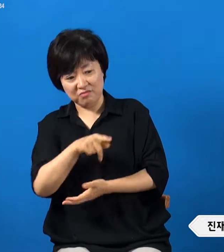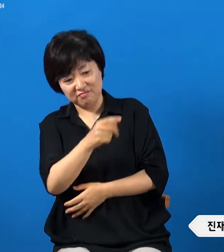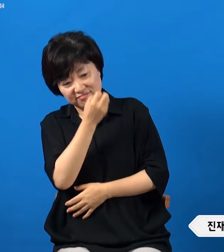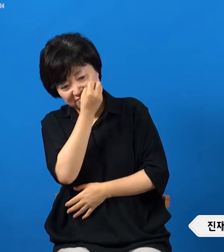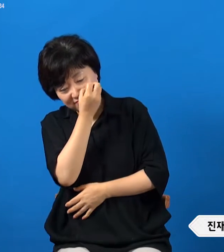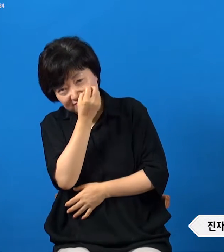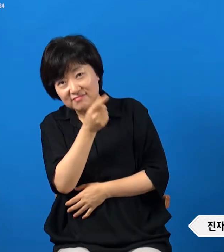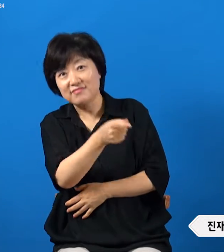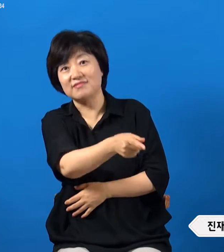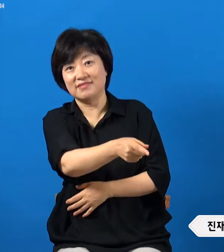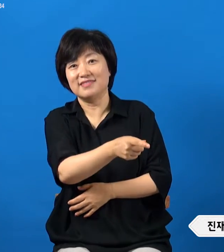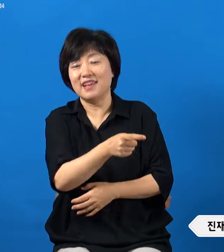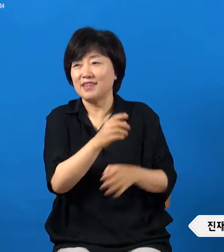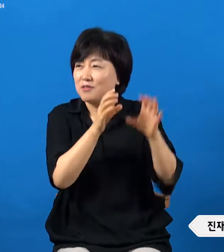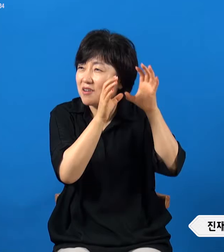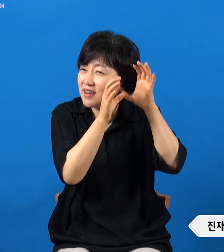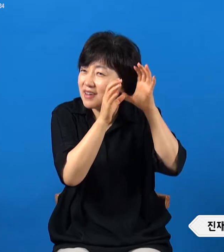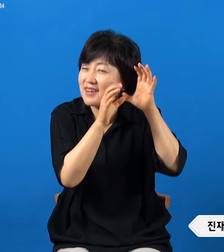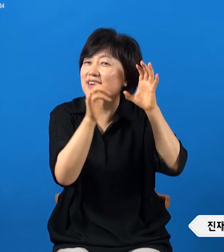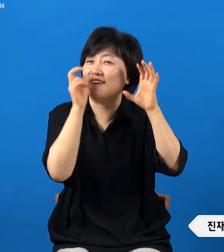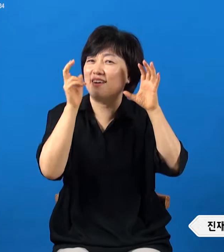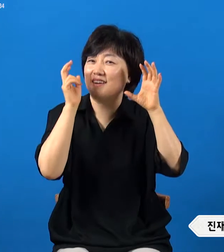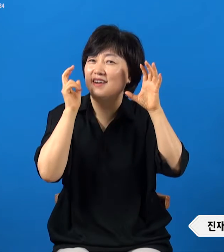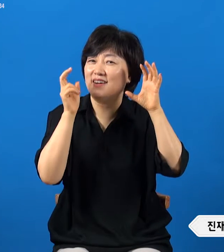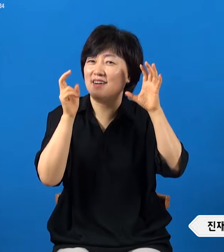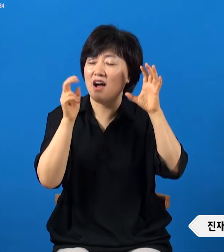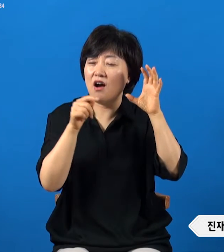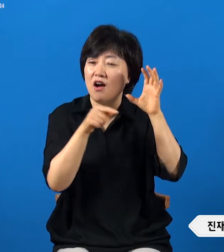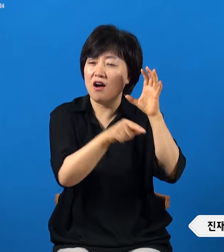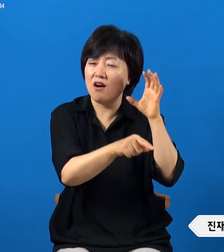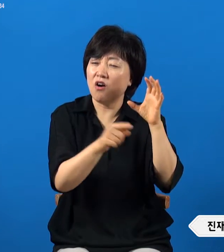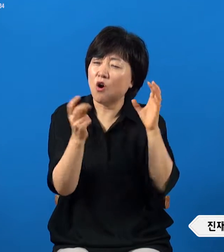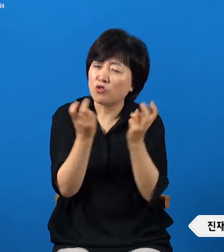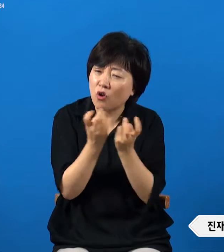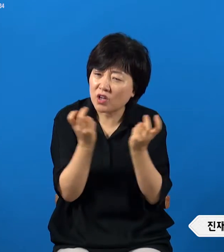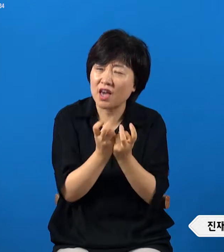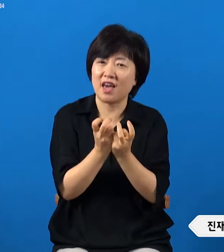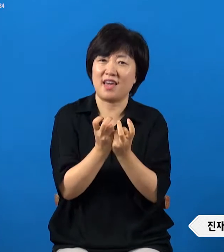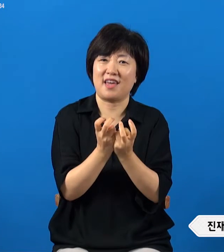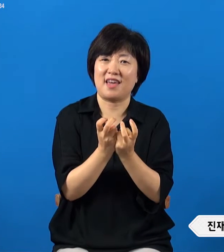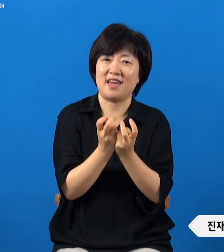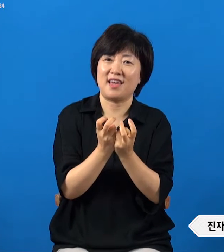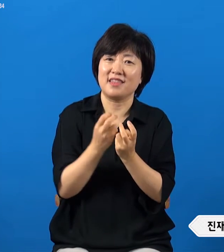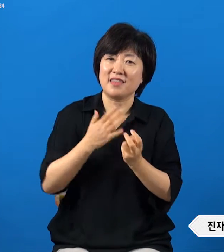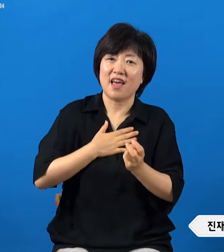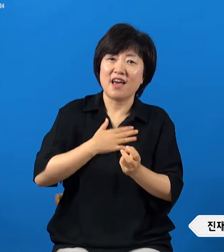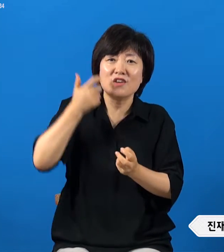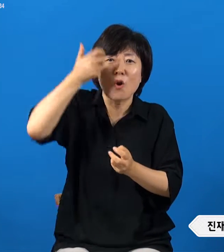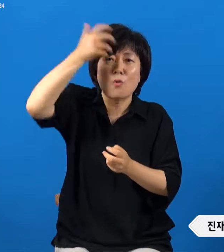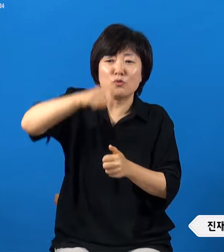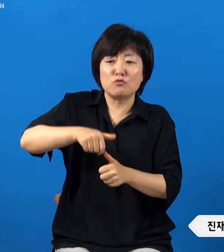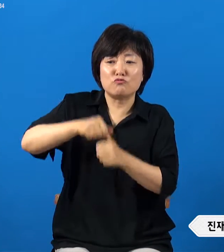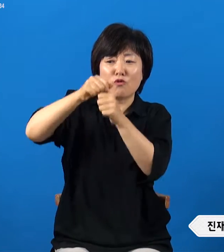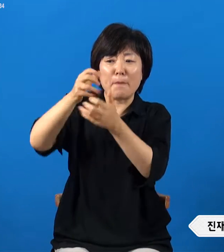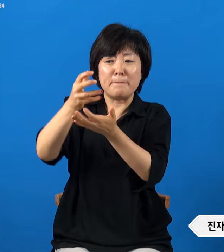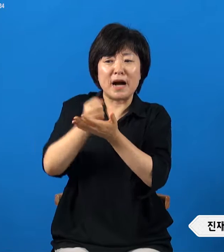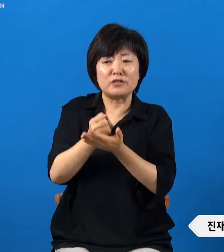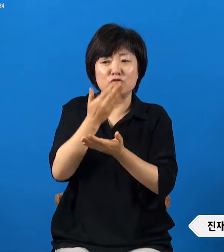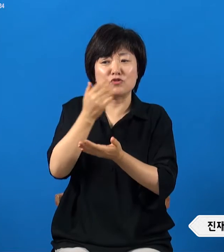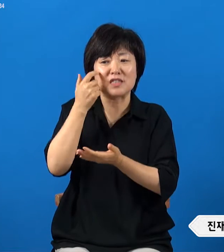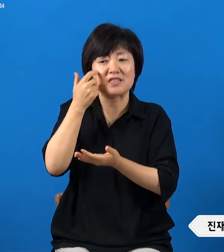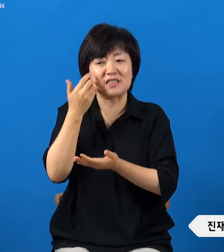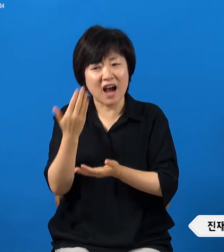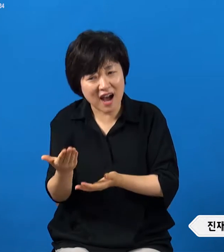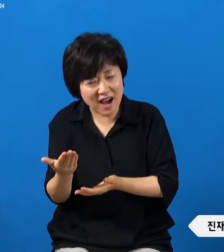절대절명의 위기에서 그는 하나님 앞에 나옵니다. 그리고 우리가 어떻게 구원을 받을 수 있습니까? 라고 질문하는